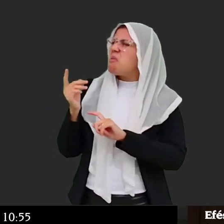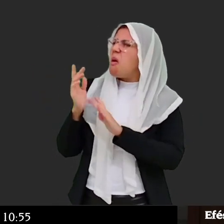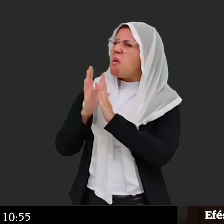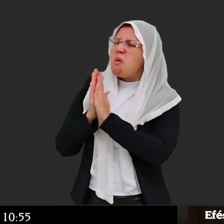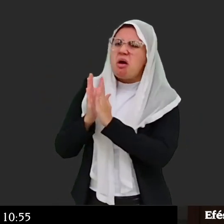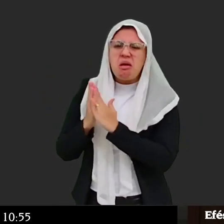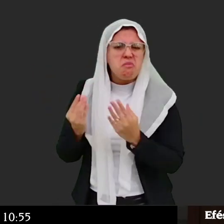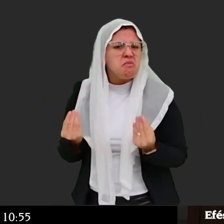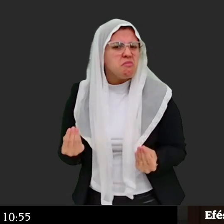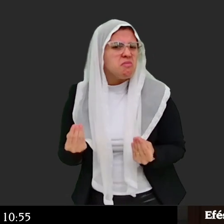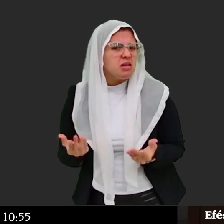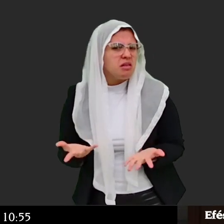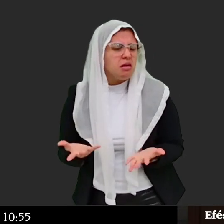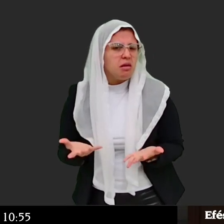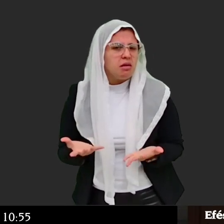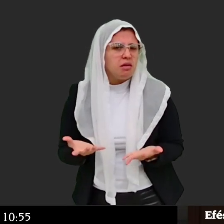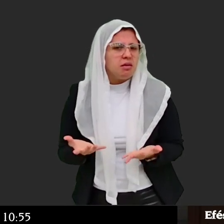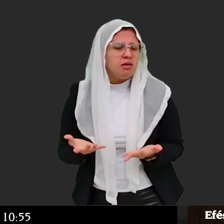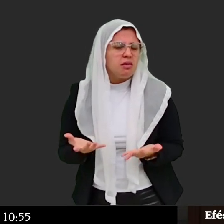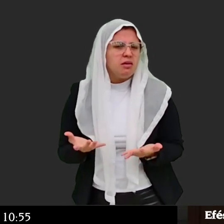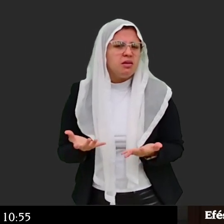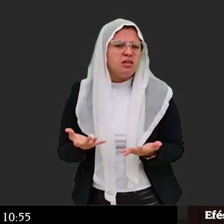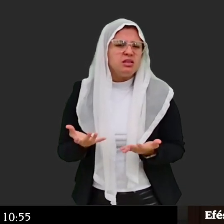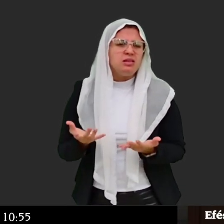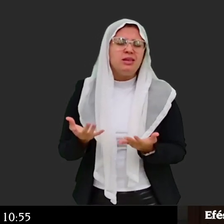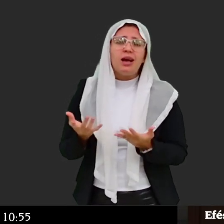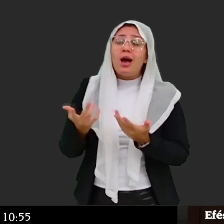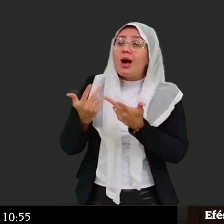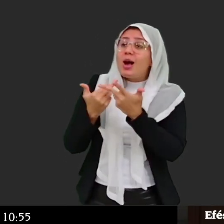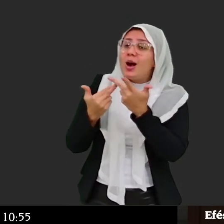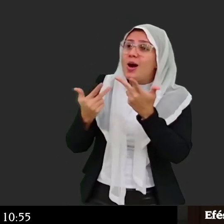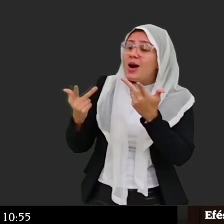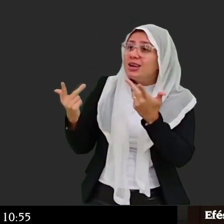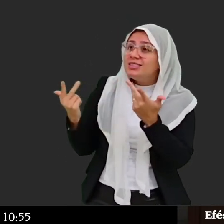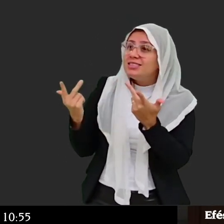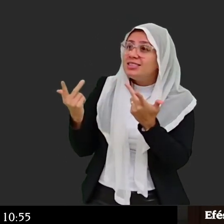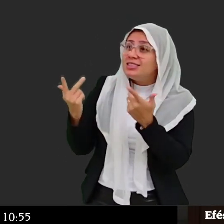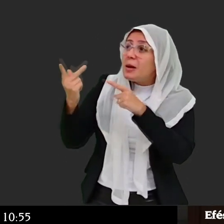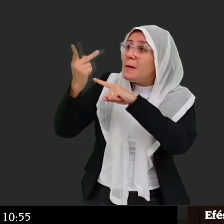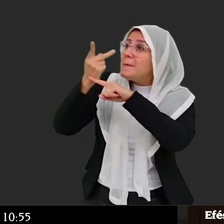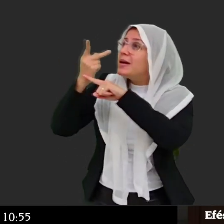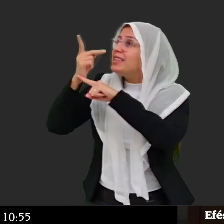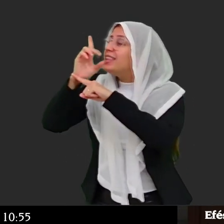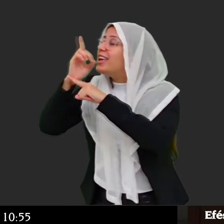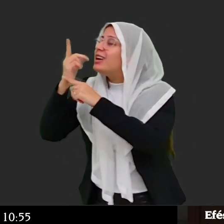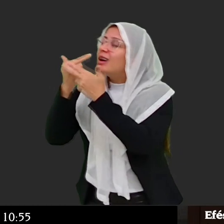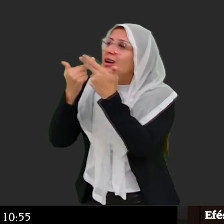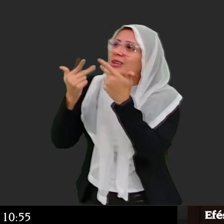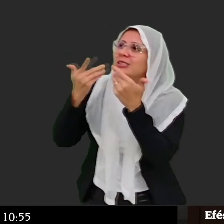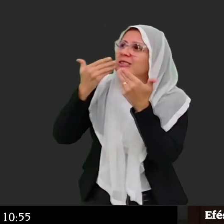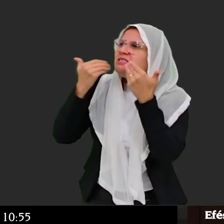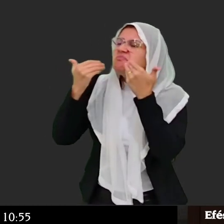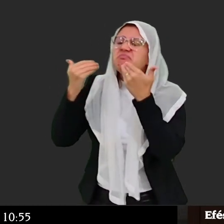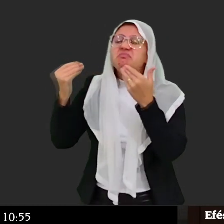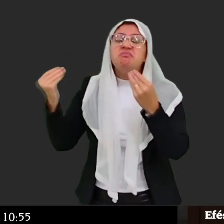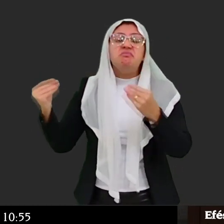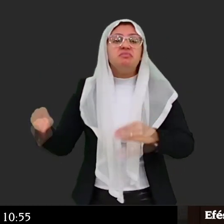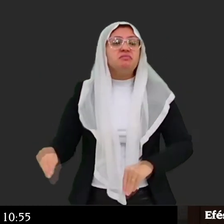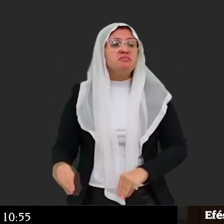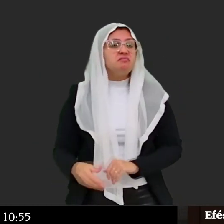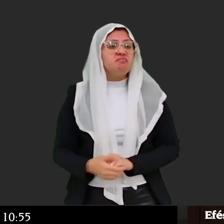orar, não há mais por que procurar aquilo que é de Deus, porque é subjetivo, não vê, não sente, não pega na